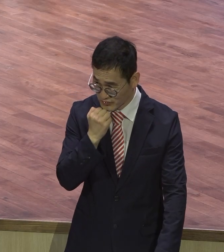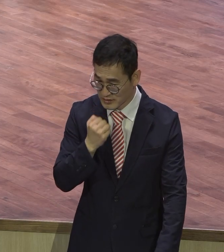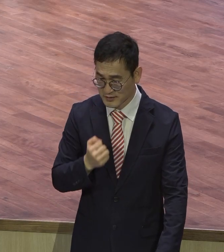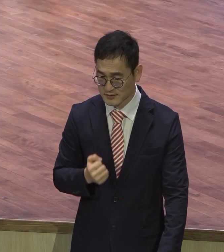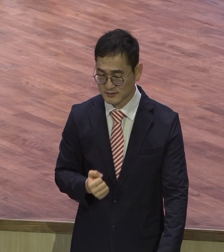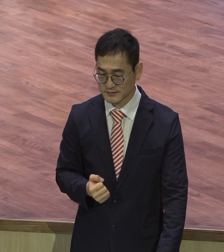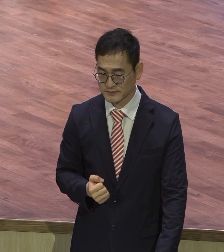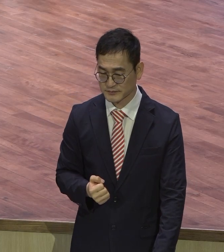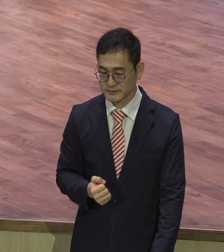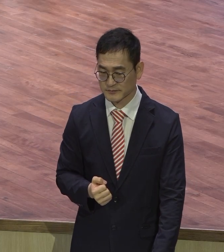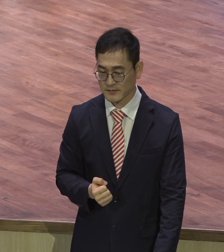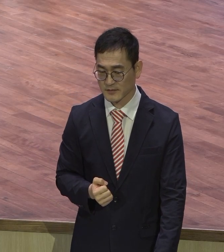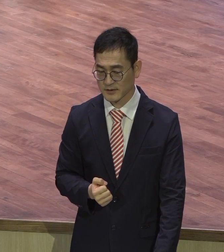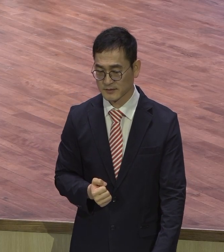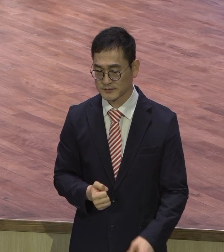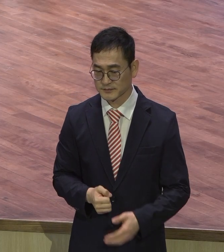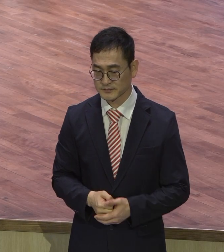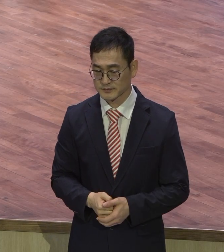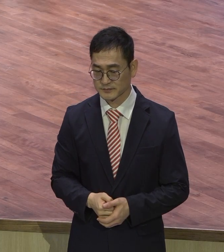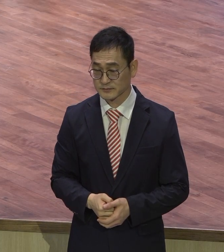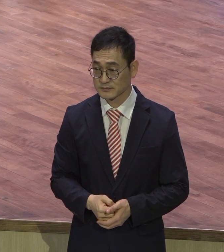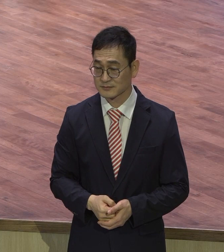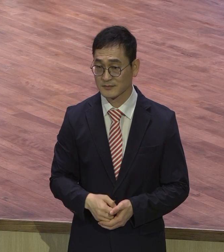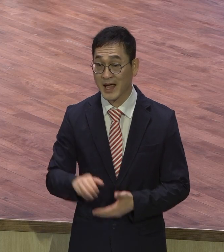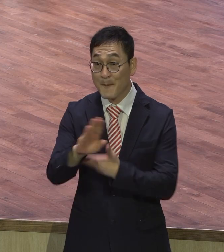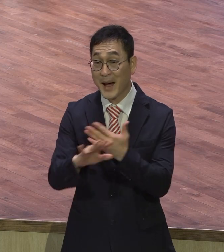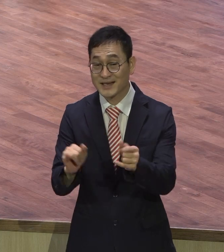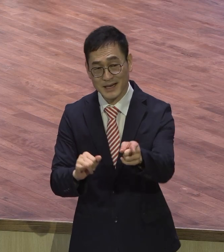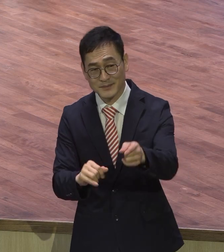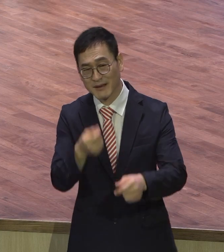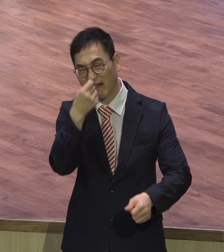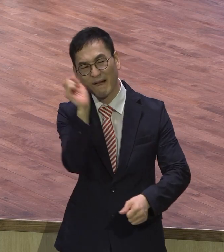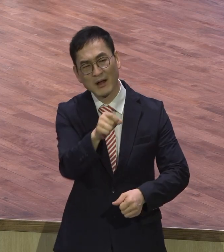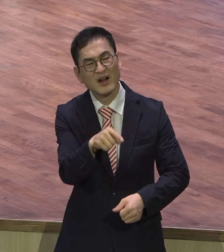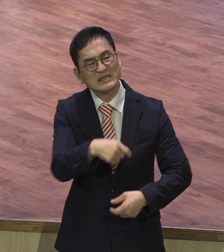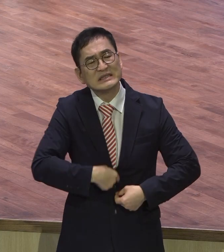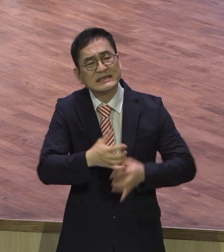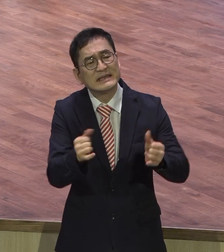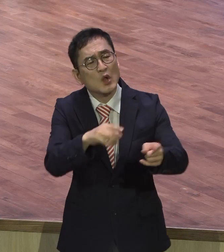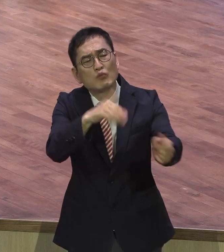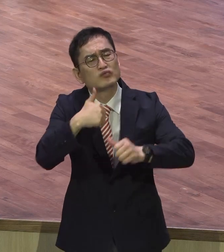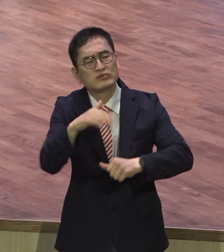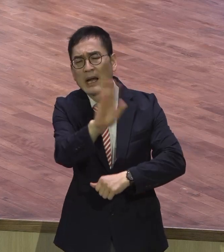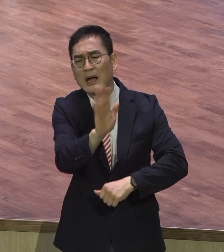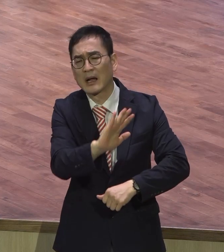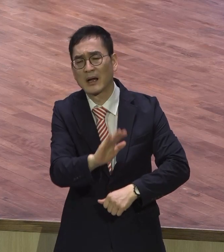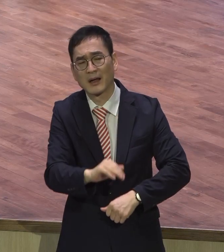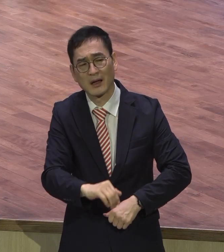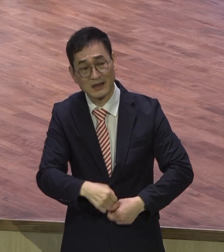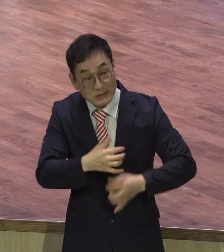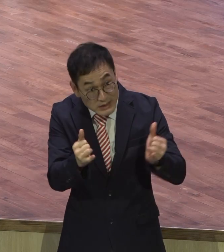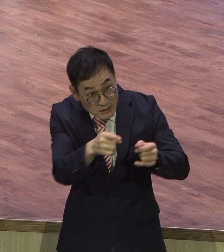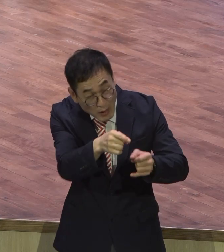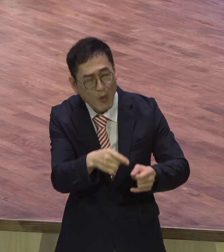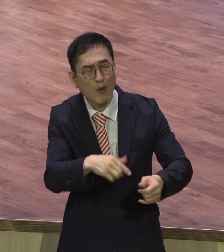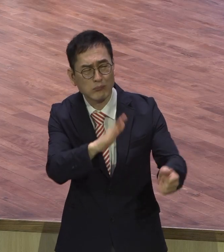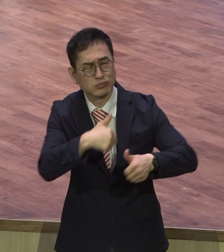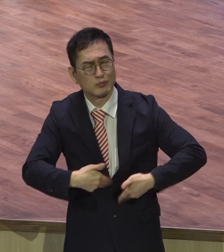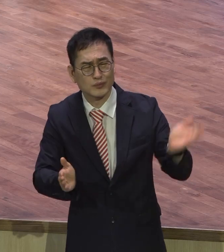너희들 같은 어인을 부르는 것이 아니라 죄인이라고 고백하는 죄인을 부르러 왔다.